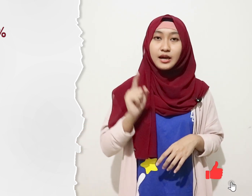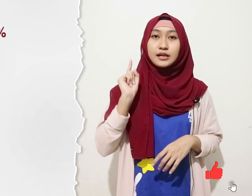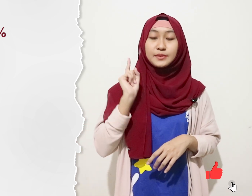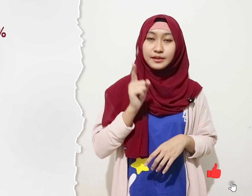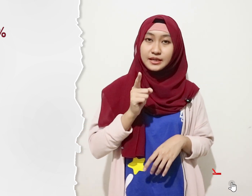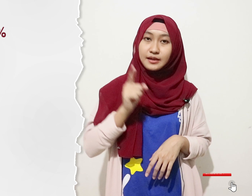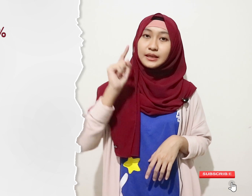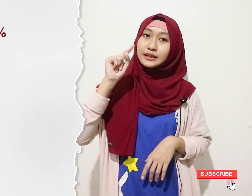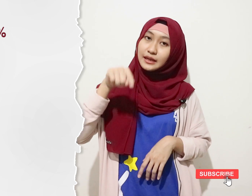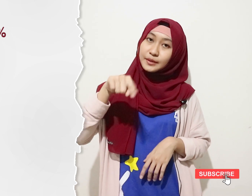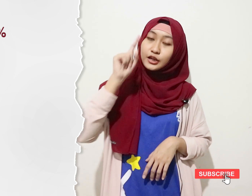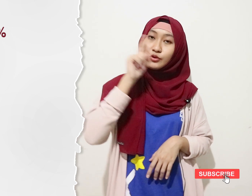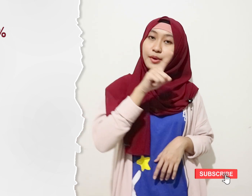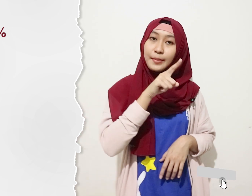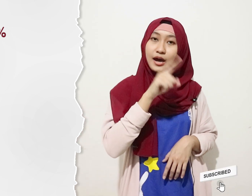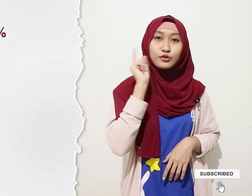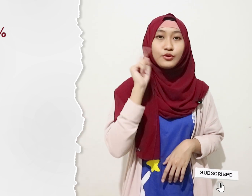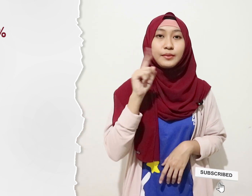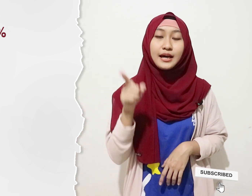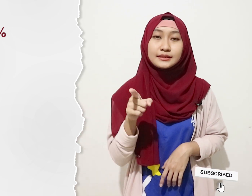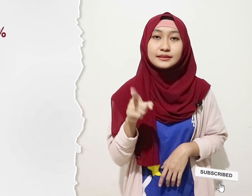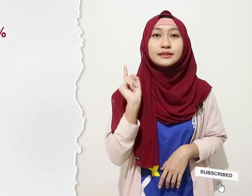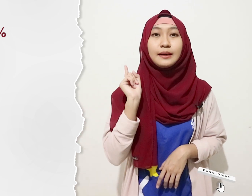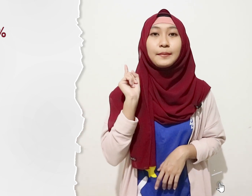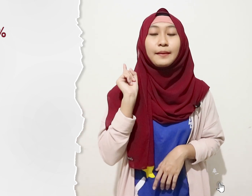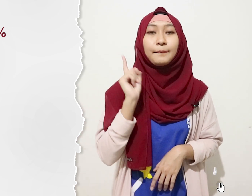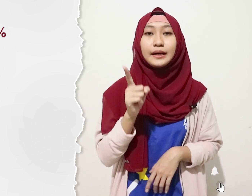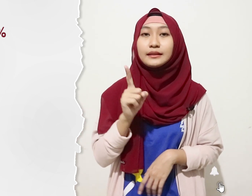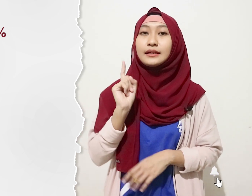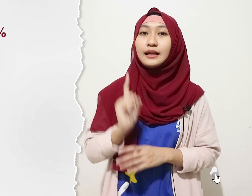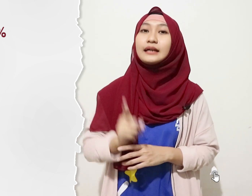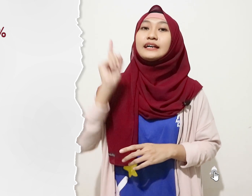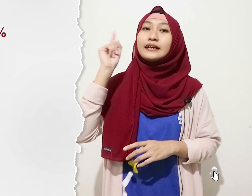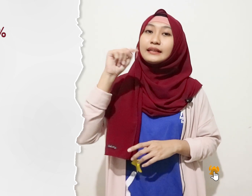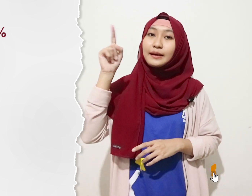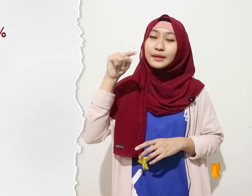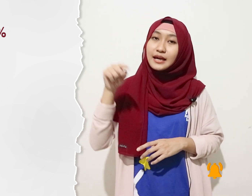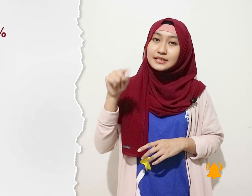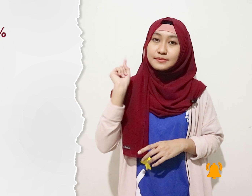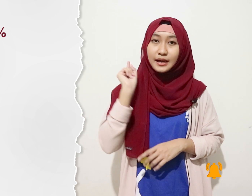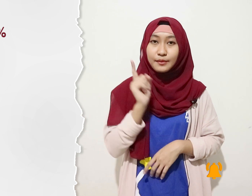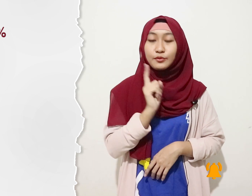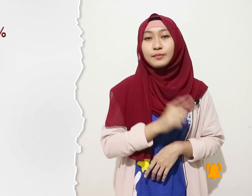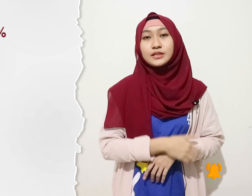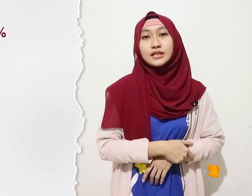ke pecahan biasa, berarti 6 × 2 berapa? 12 ditambah 4 adalah 16, maka berubah menjadi